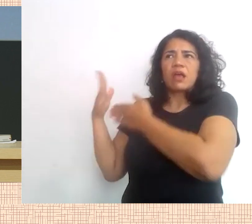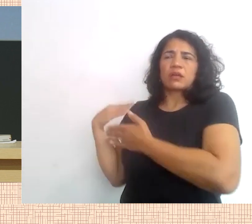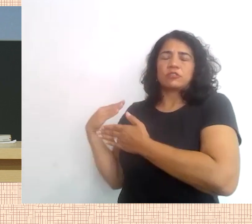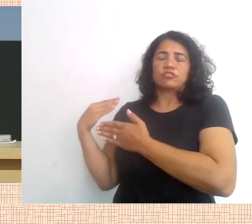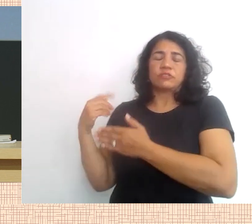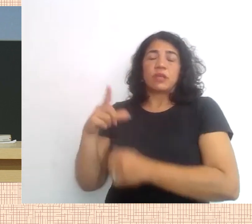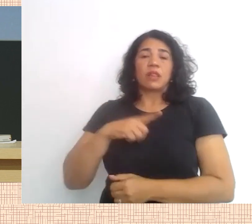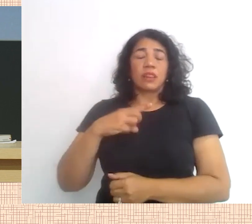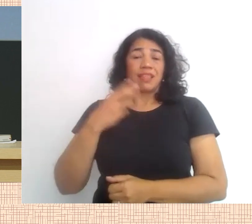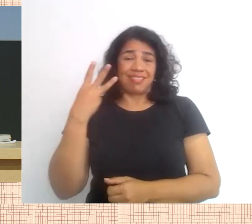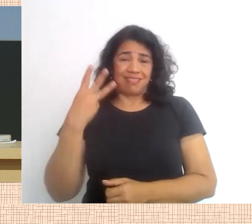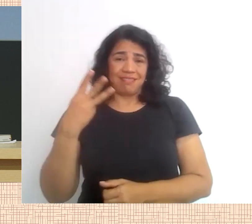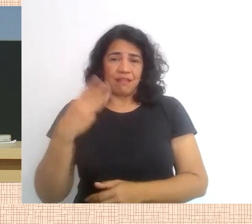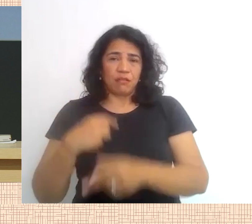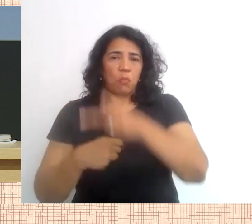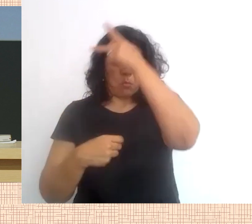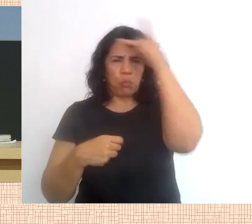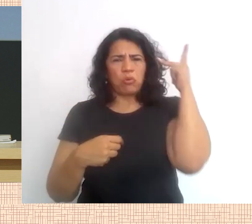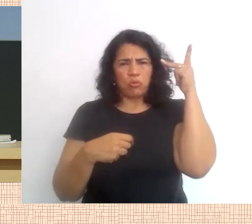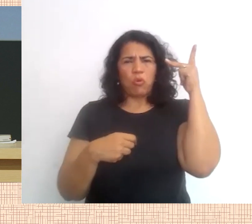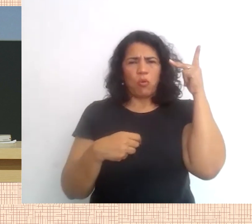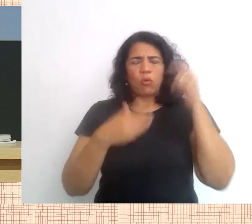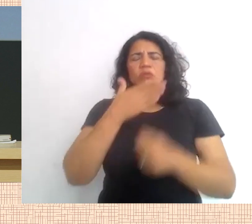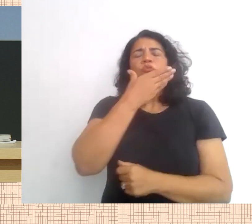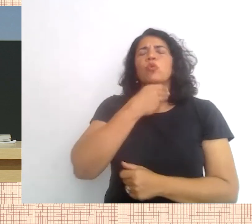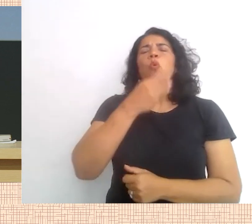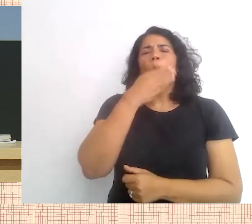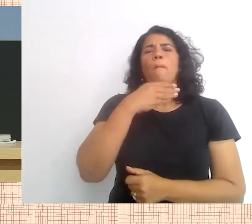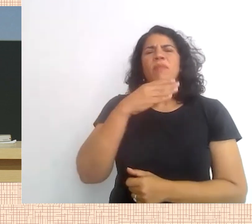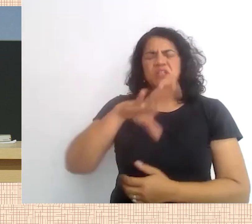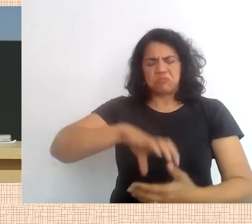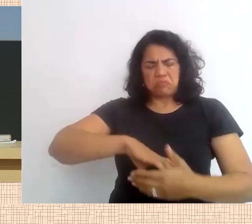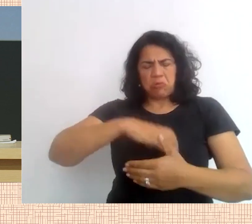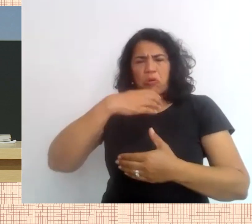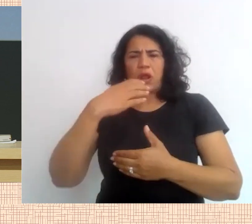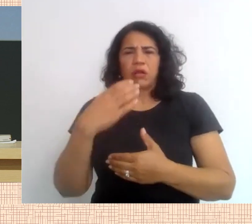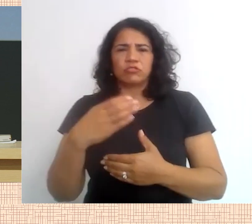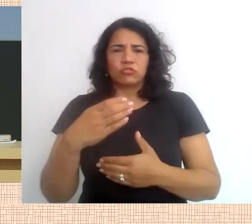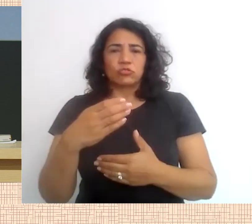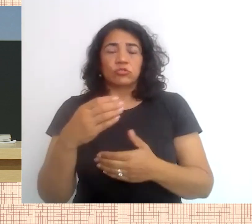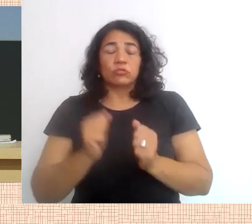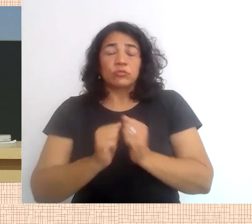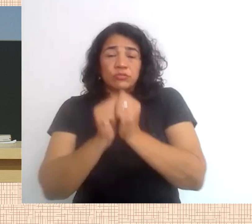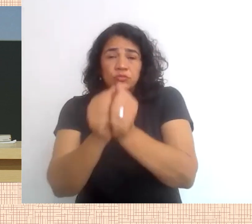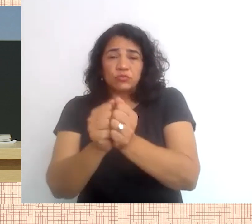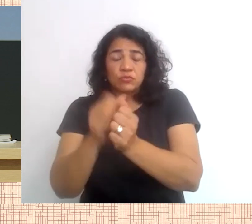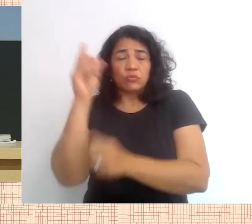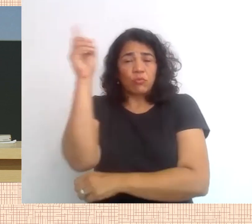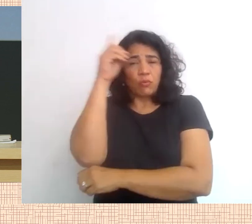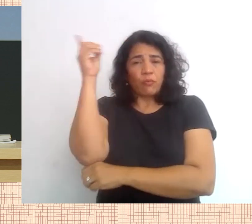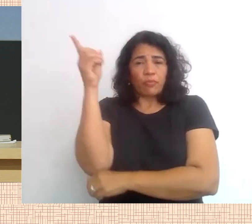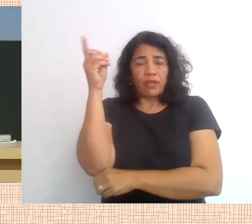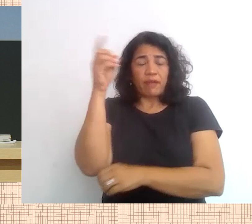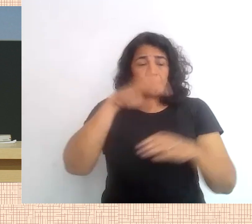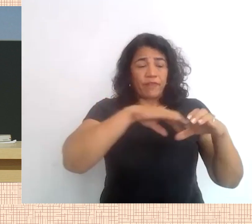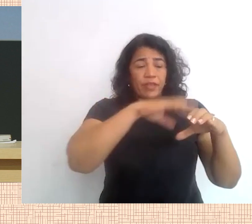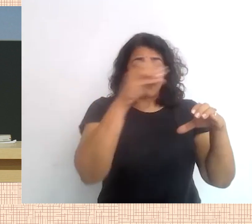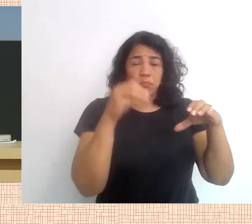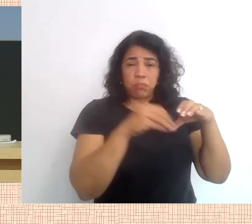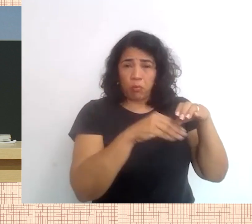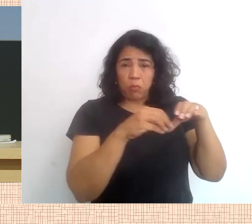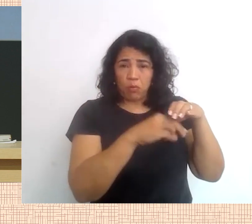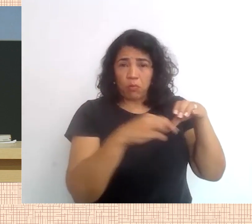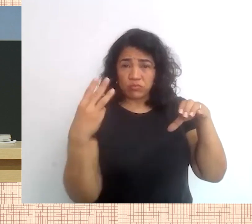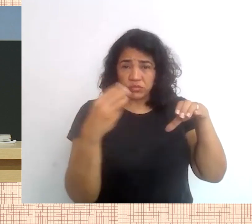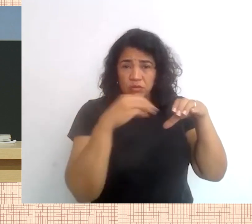Quando Davi só suspirou, quem me dera beber daquela água gostosa